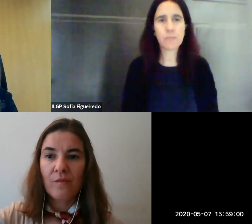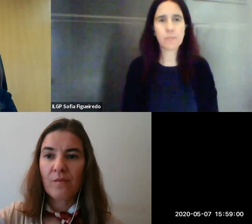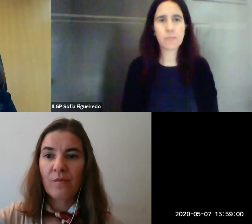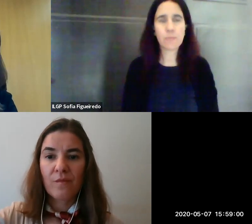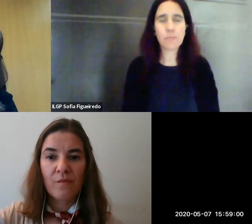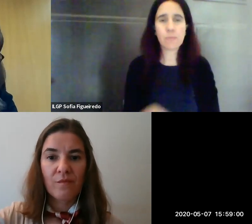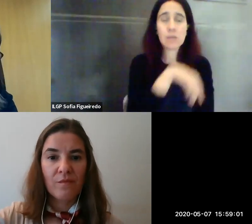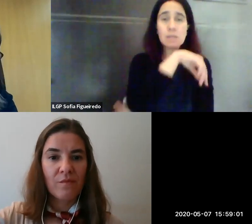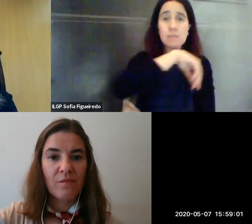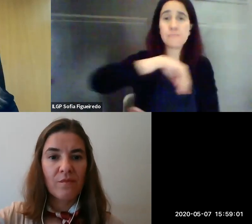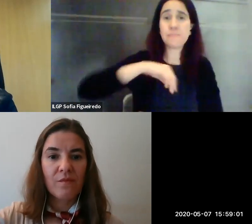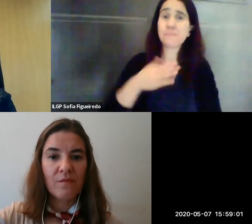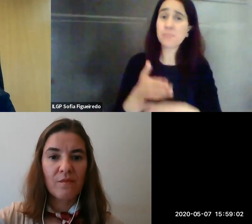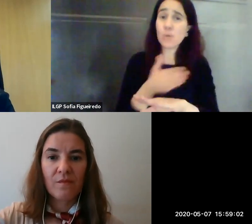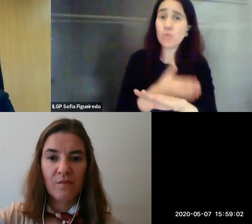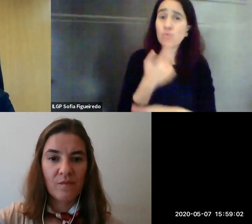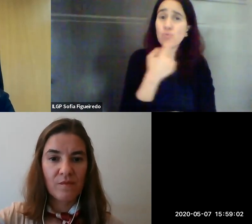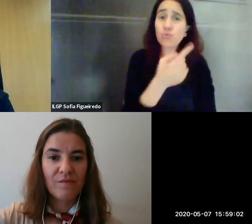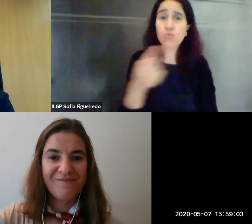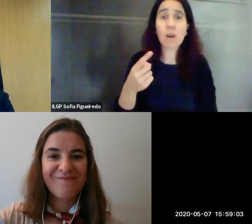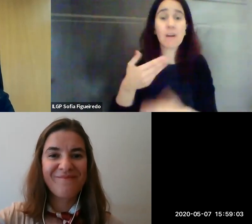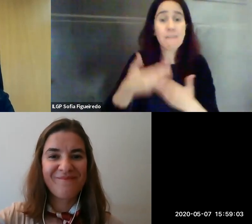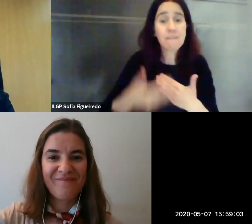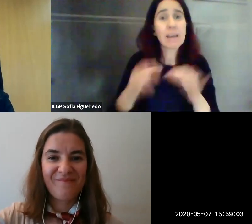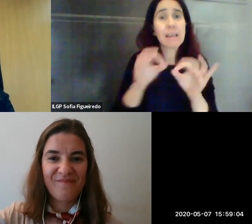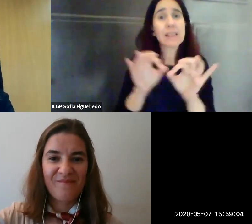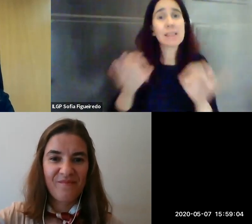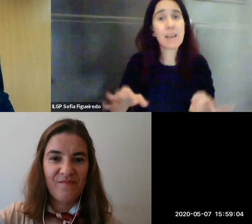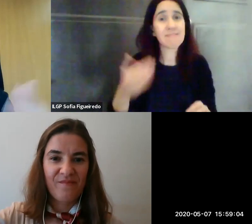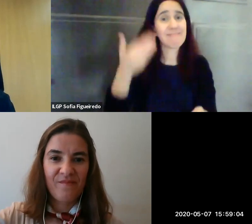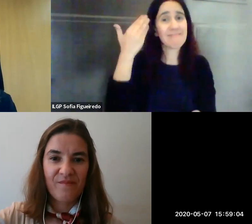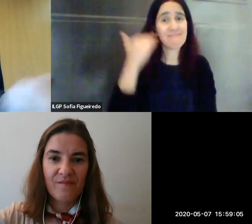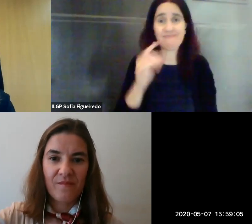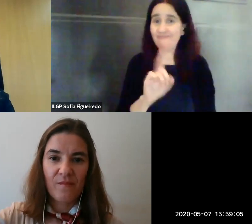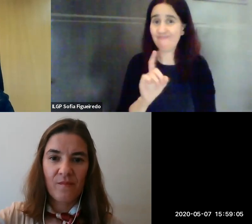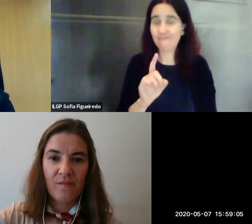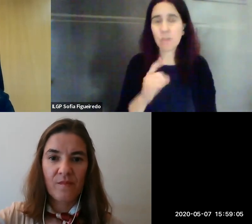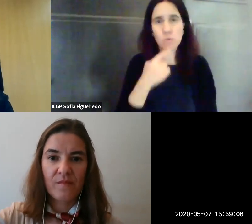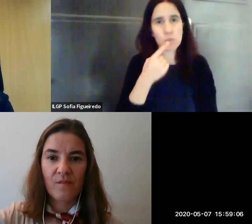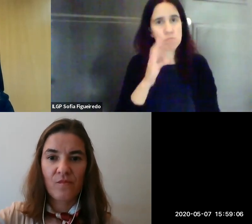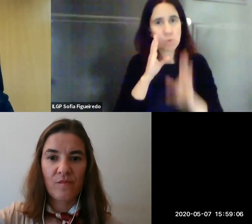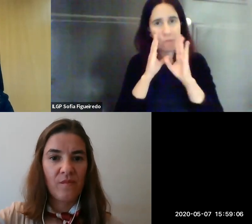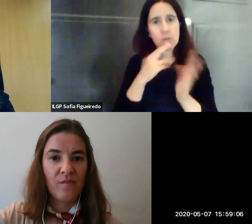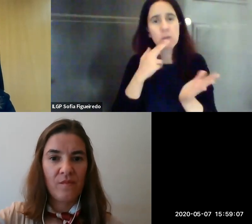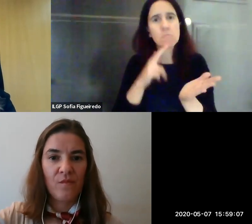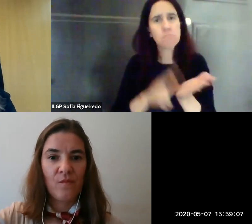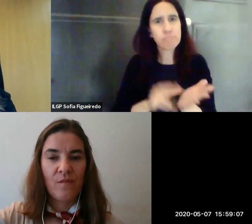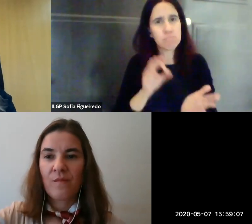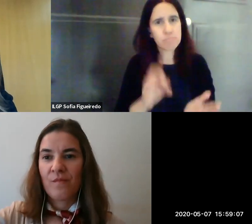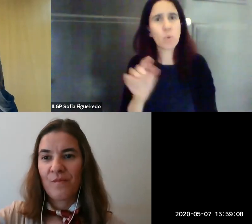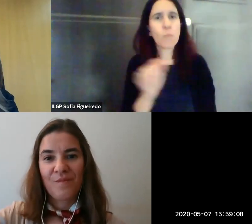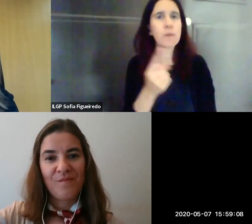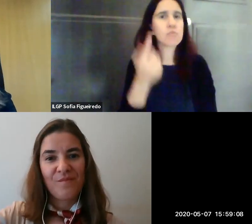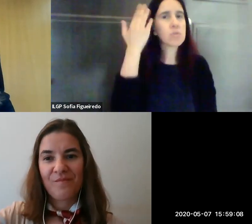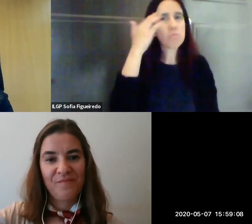Como eu já disse, eu acho que nada vai voltar a ser igual. Eu confesso-vos que até há um mês atrás nunca pensei estar aqui a falar